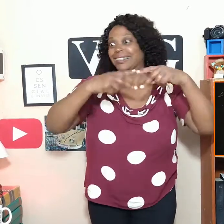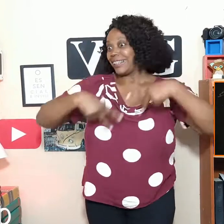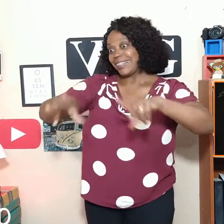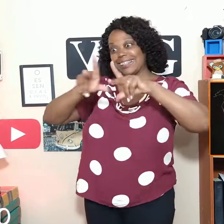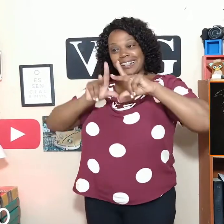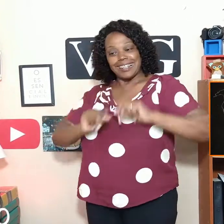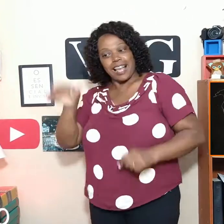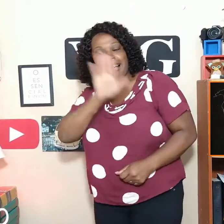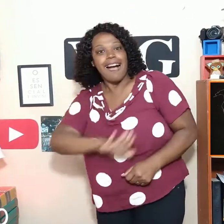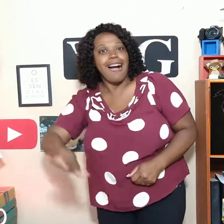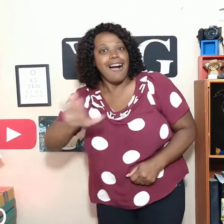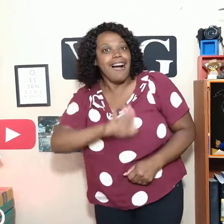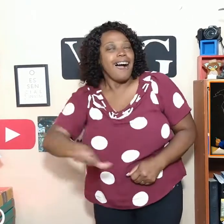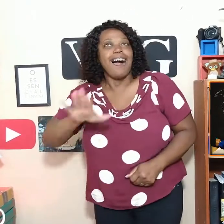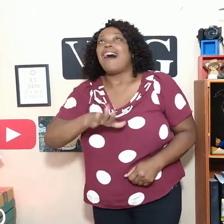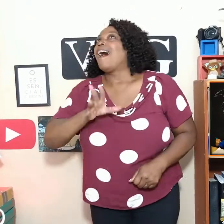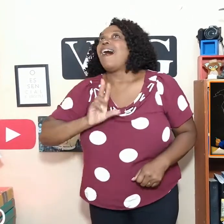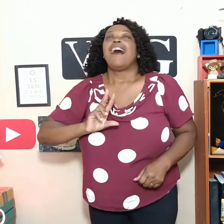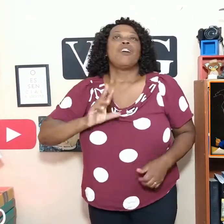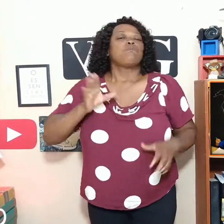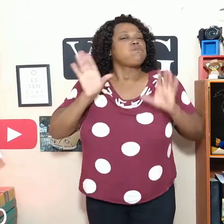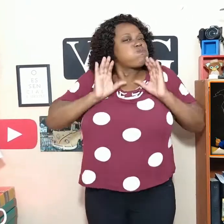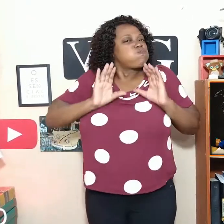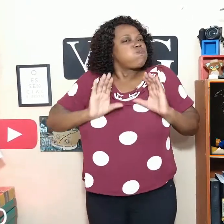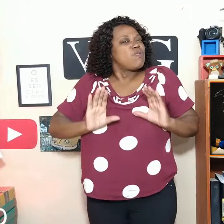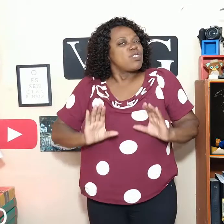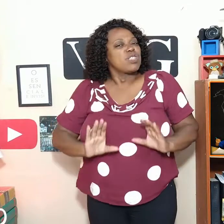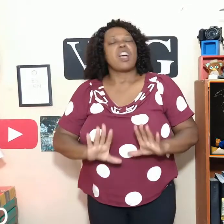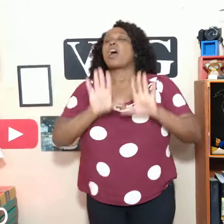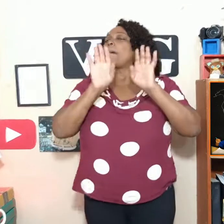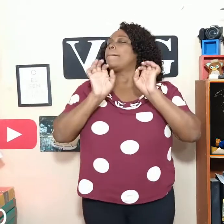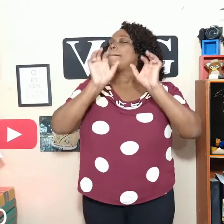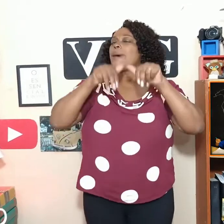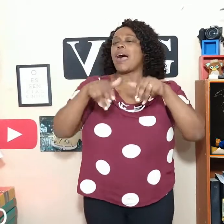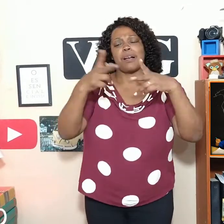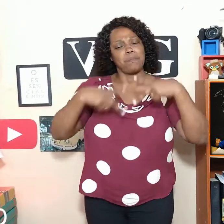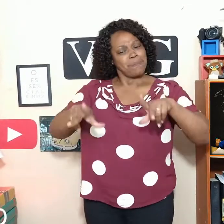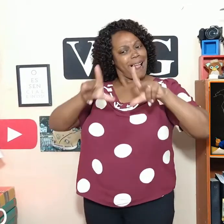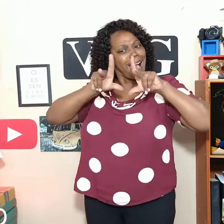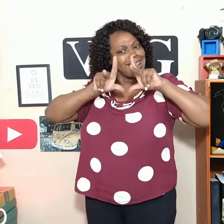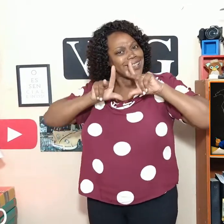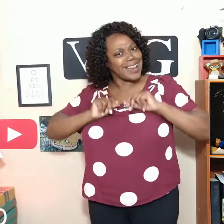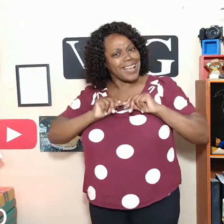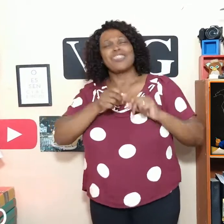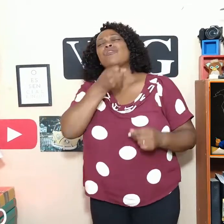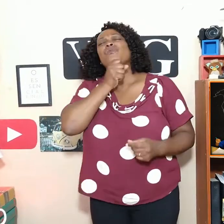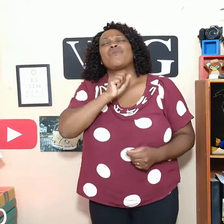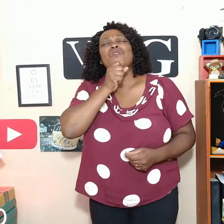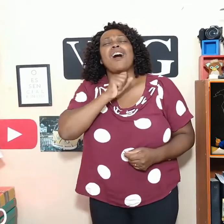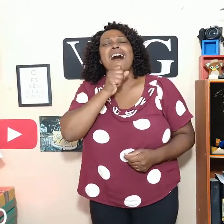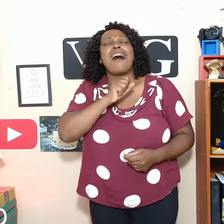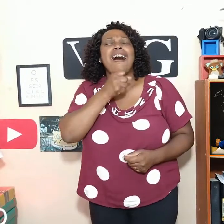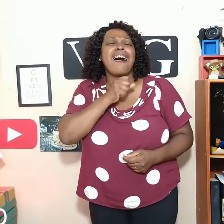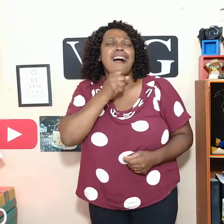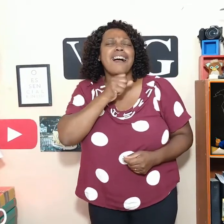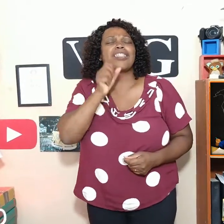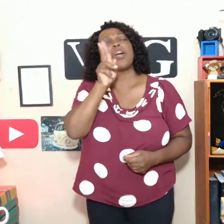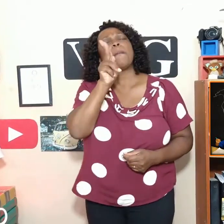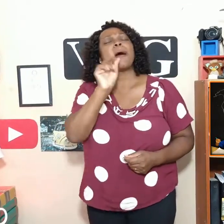de presentes. No caso das crianças que se comportaram durante o ano, elas ganham seus presentes de um velhinho barbudo chamado Papai